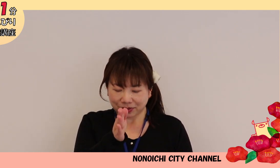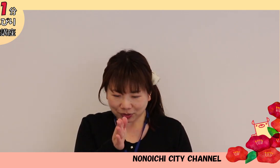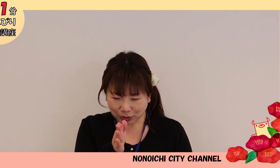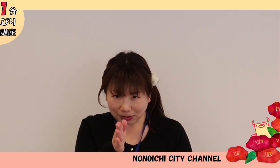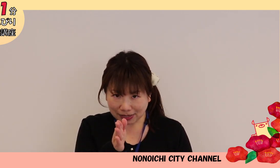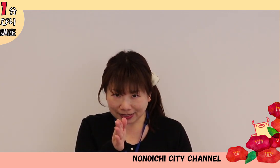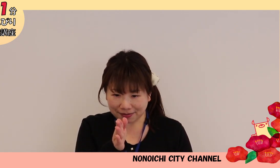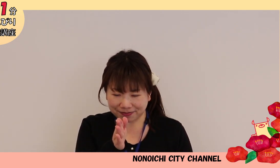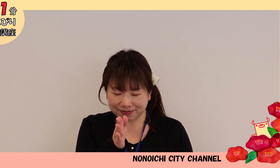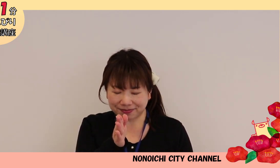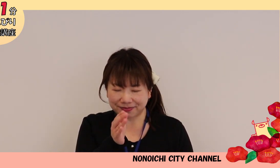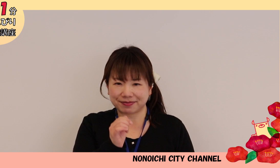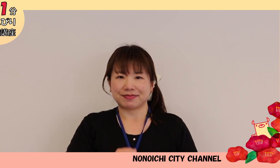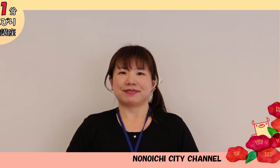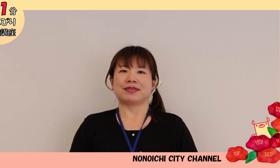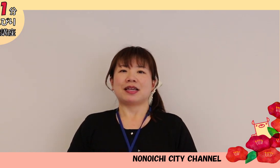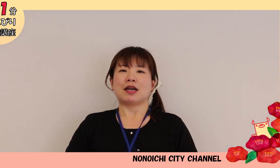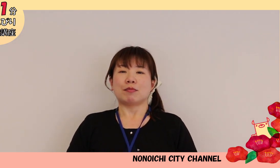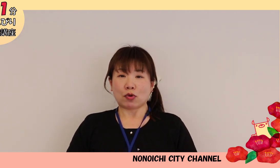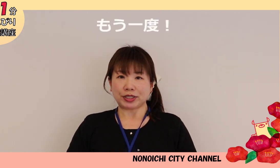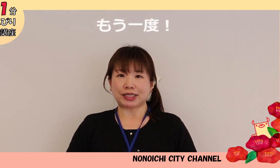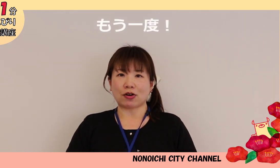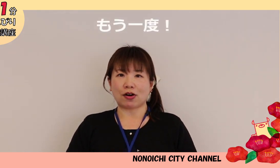すみません。もう一度。